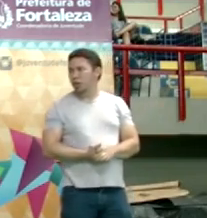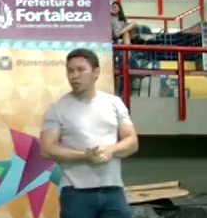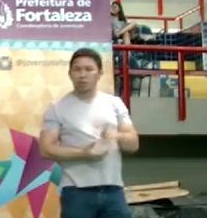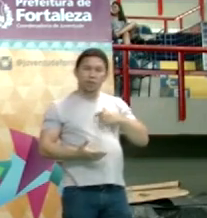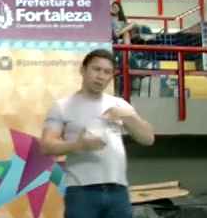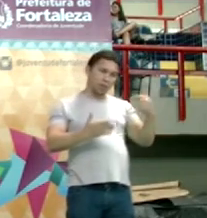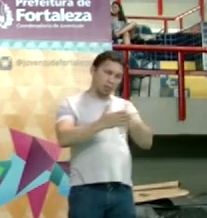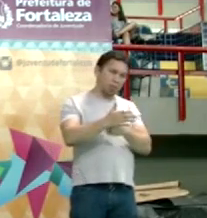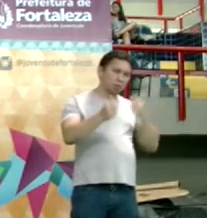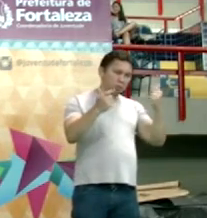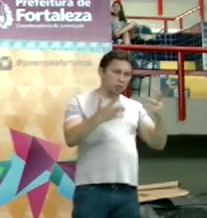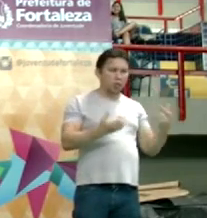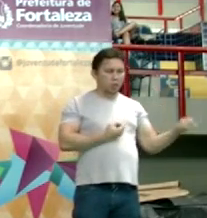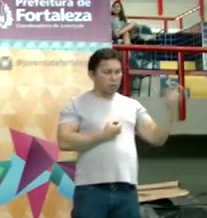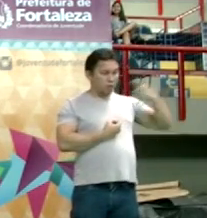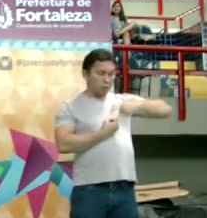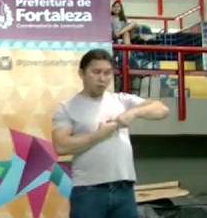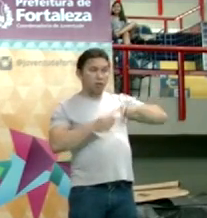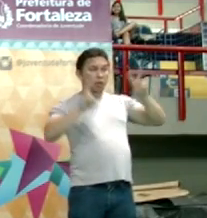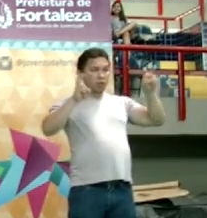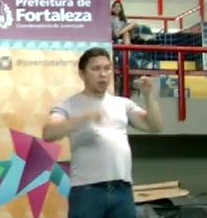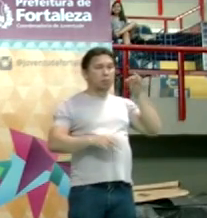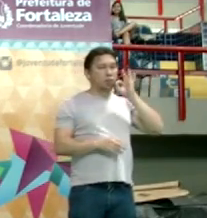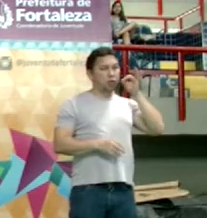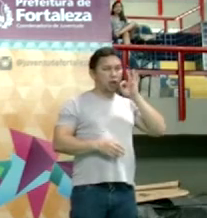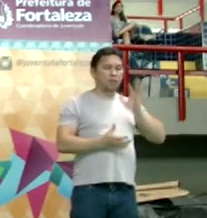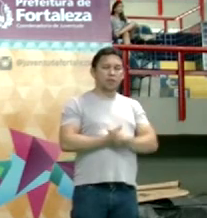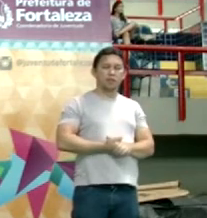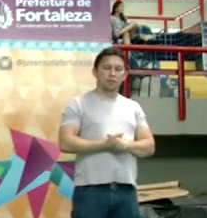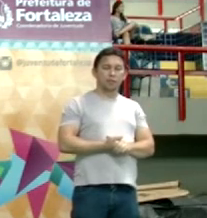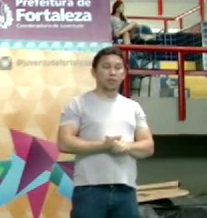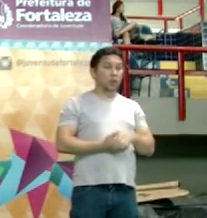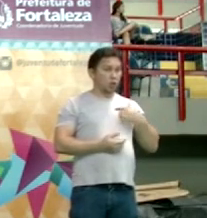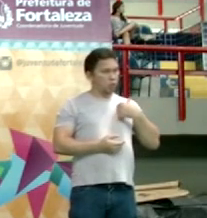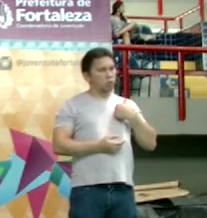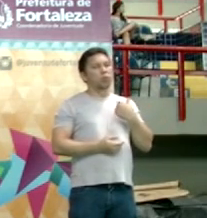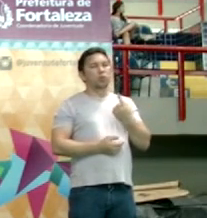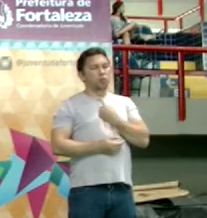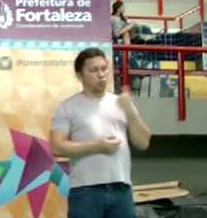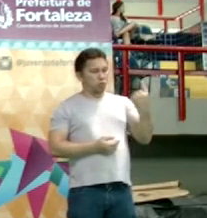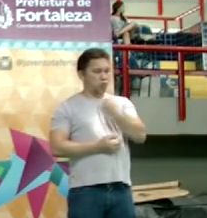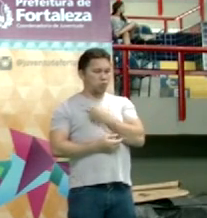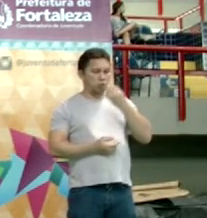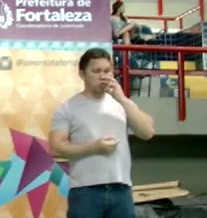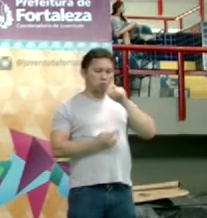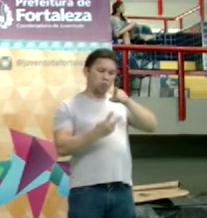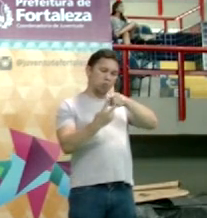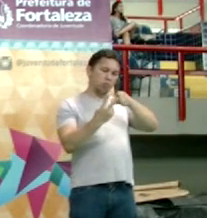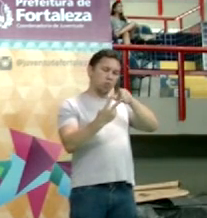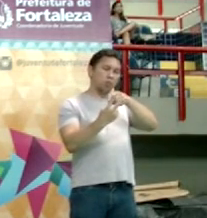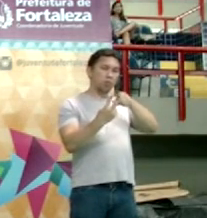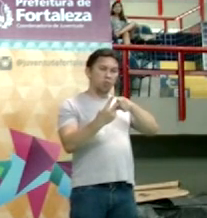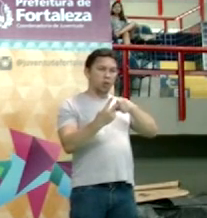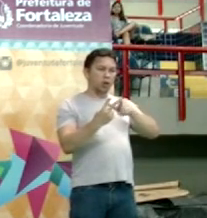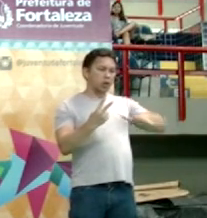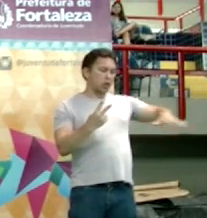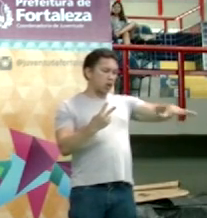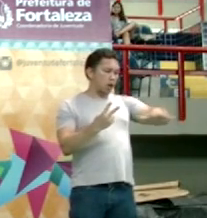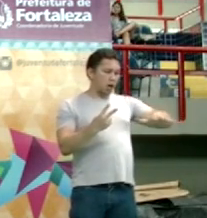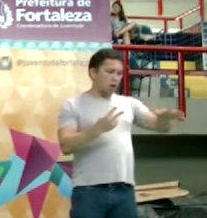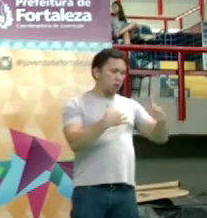aquela perguntinha. Vamos só voltar para o café. Ora, então o nosso café, ele vai ter 2 grandes áreas de